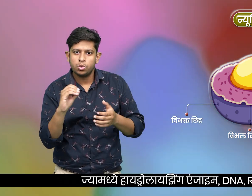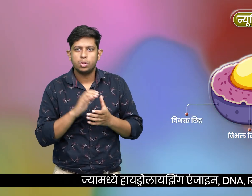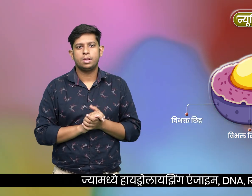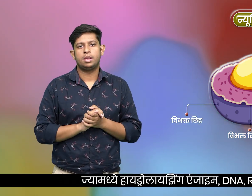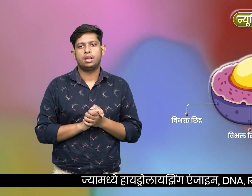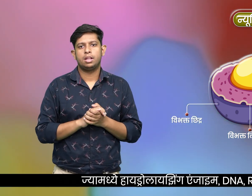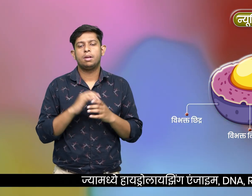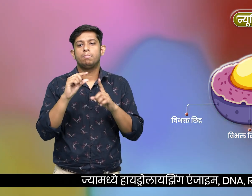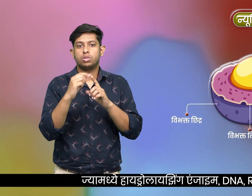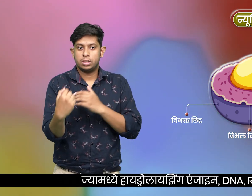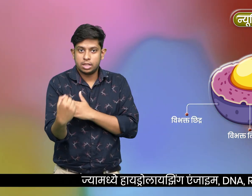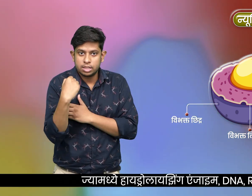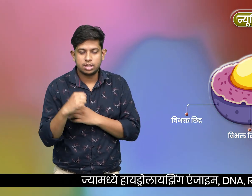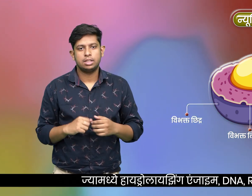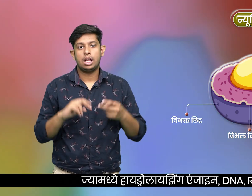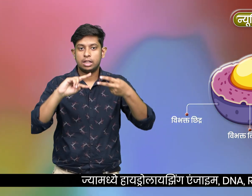हायड्रोलोजिंग एन्झाईम, डीएनए, आरएनए